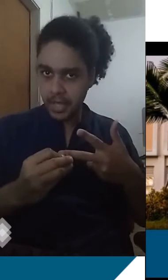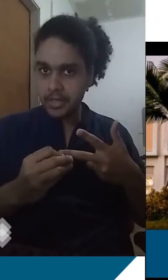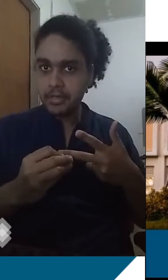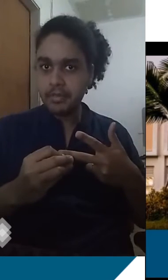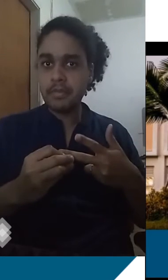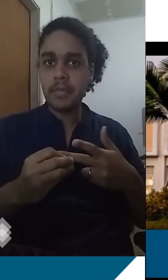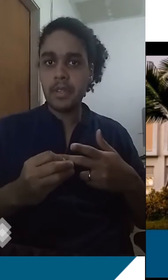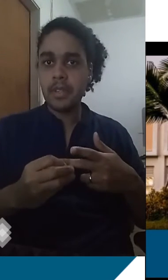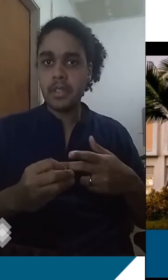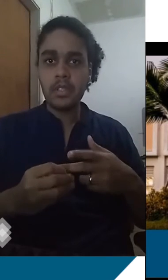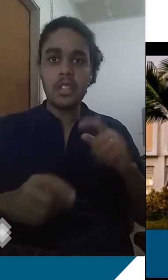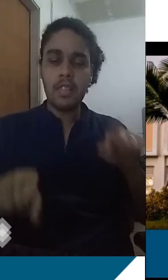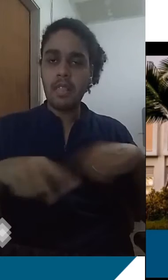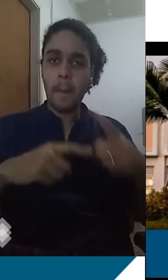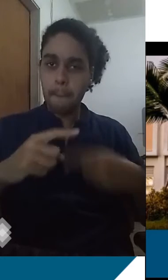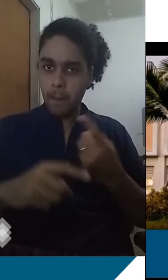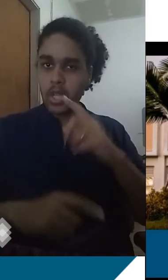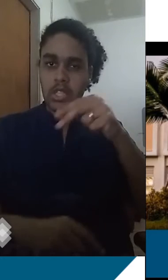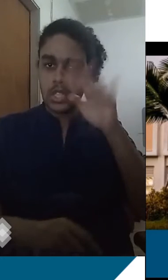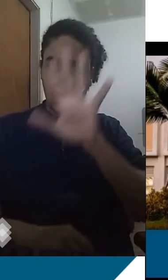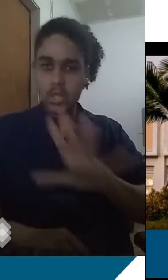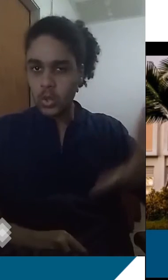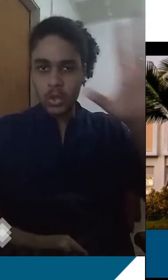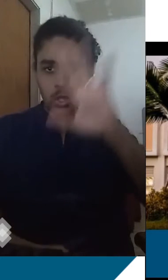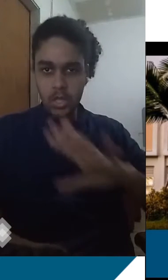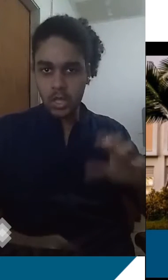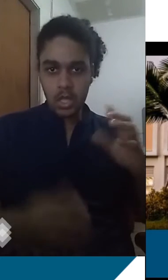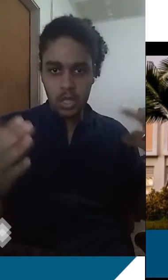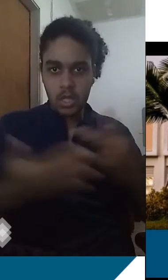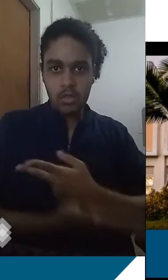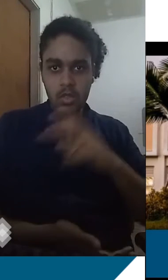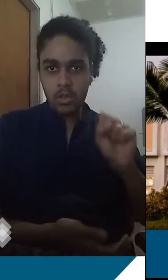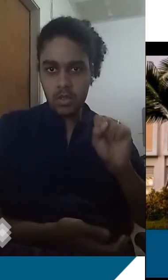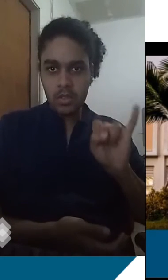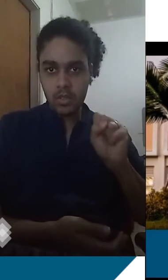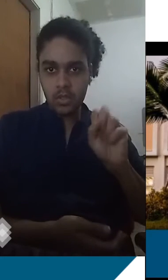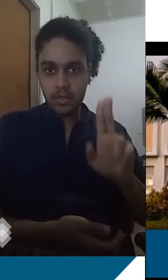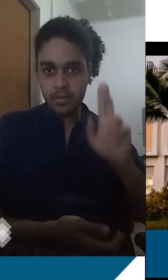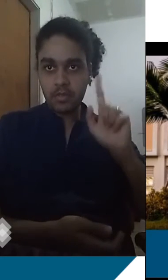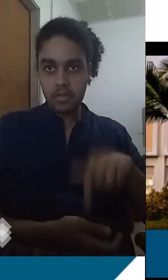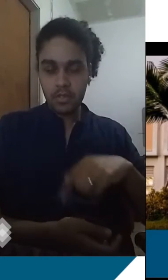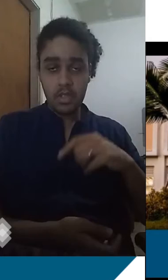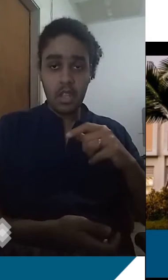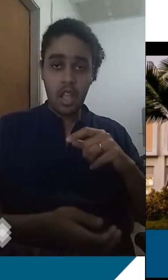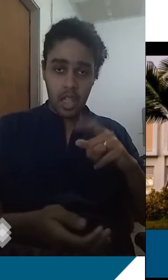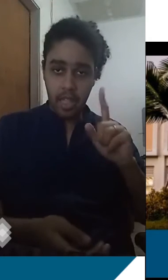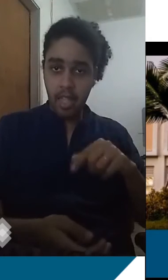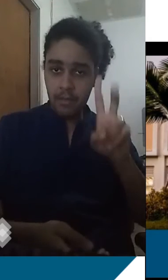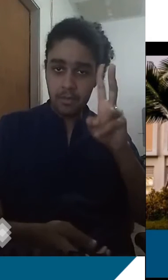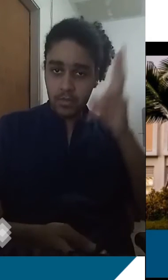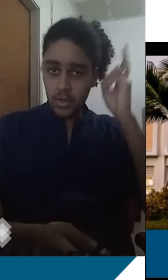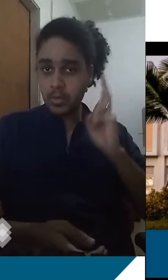o Enem, a partir da sua nacionalização, dessa unificação que ele passou, através do SISU, ele é um